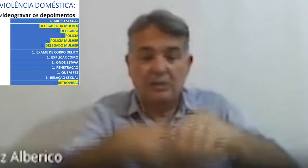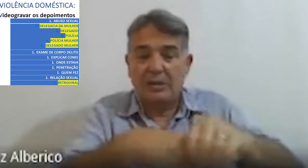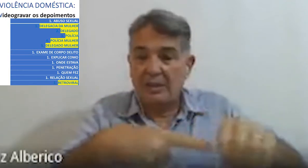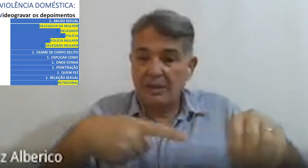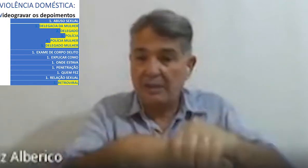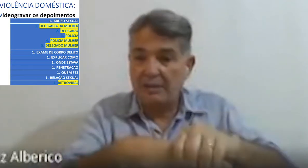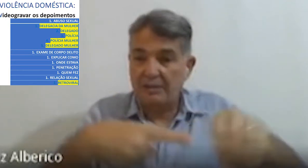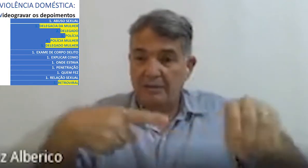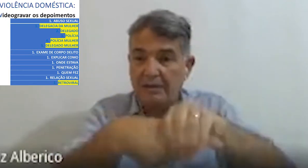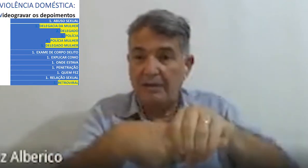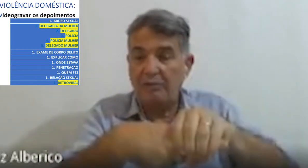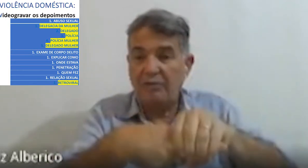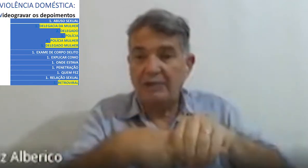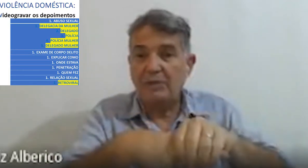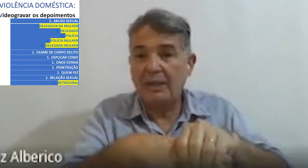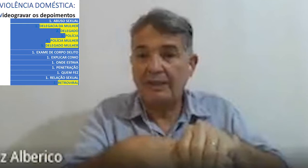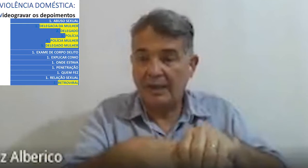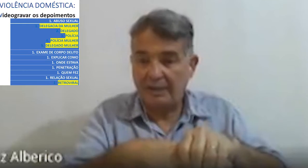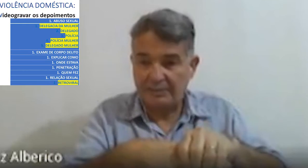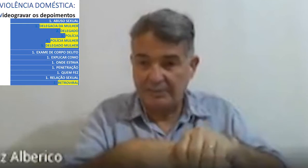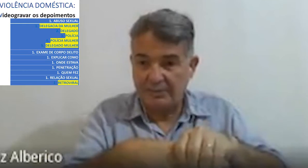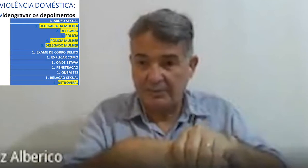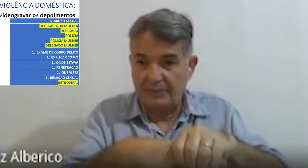isto aqui é o fato de penetrar.